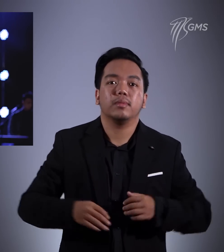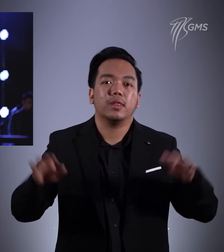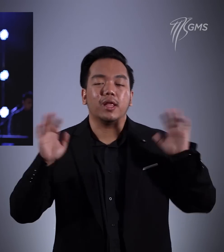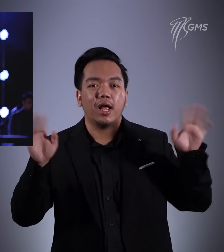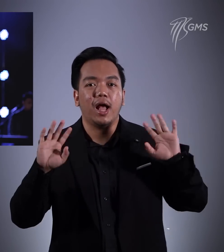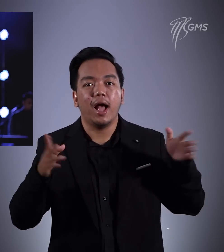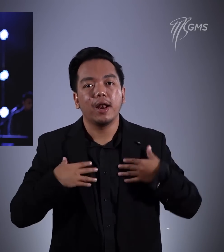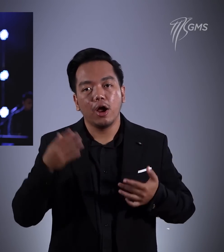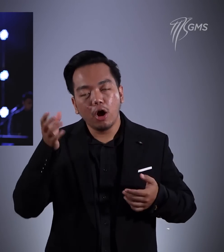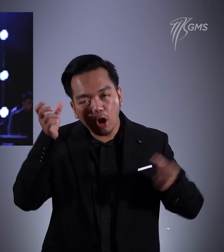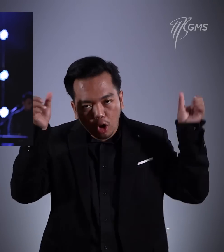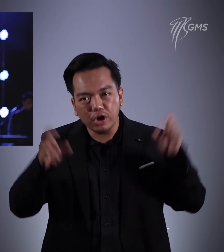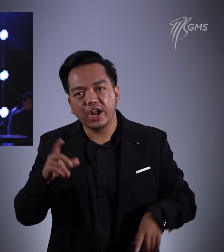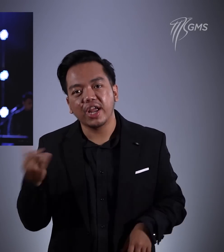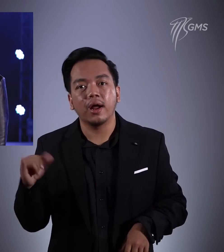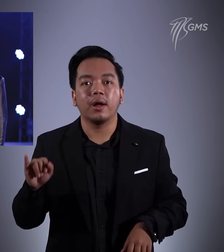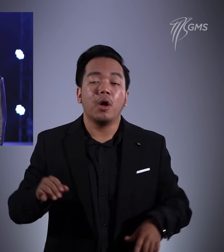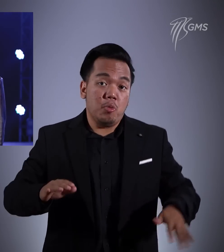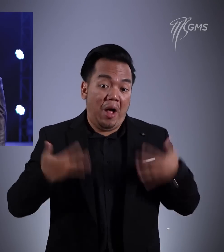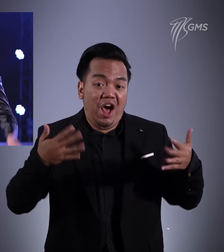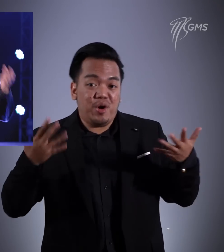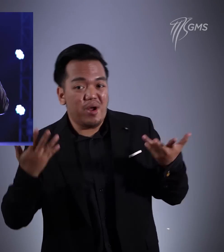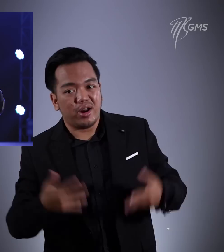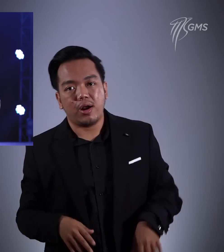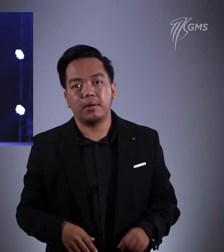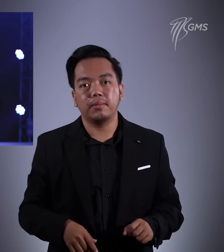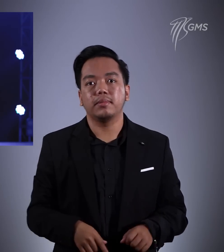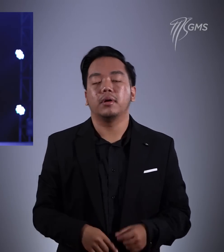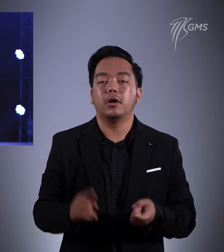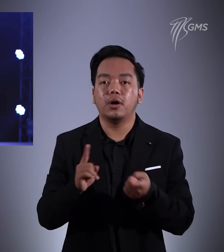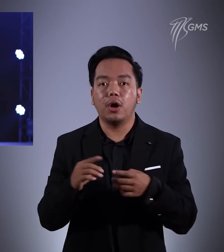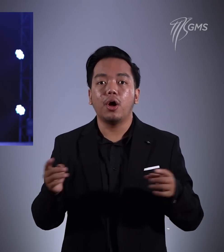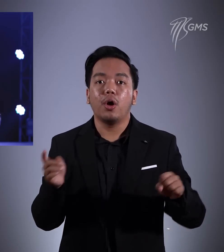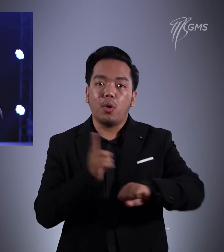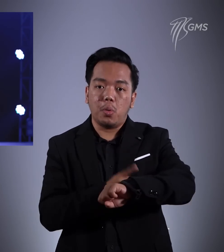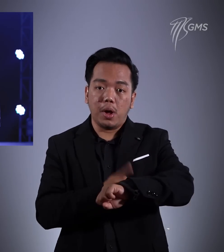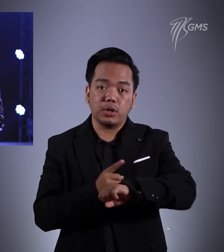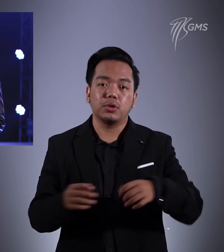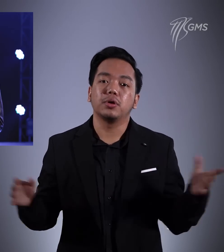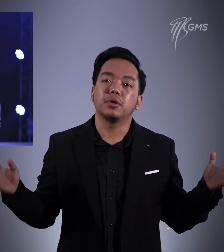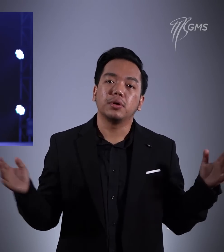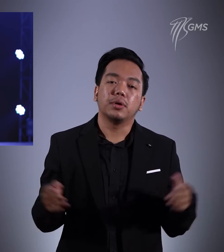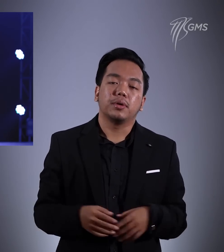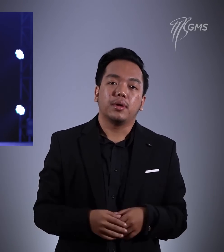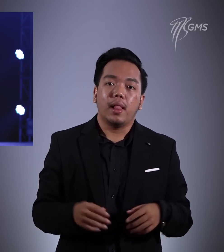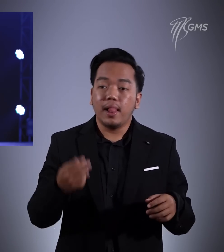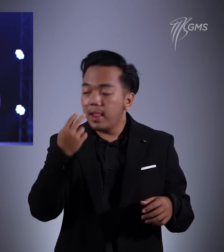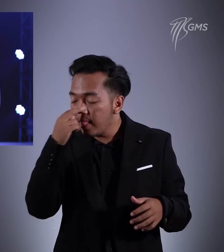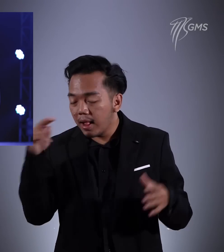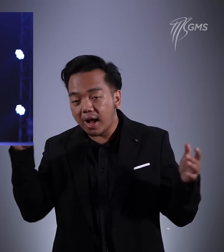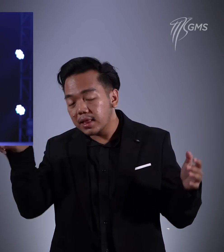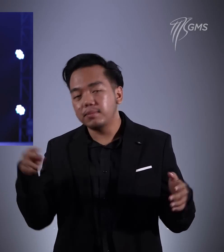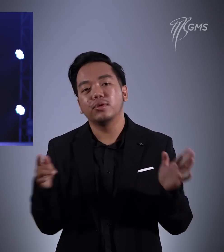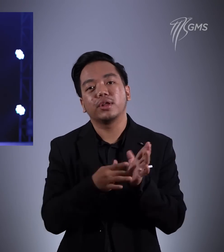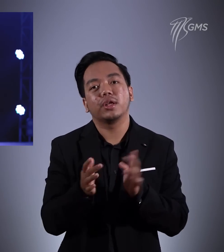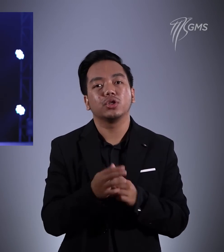tetap bernafsu, tetap marah, dan tetap emosi. Nggak ada orang yang gelisah, gundah gulana, masuk ke hadirat Tuhan, keluarnya sama. Nggak ada